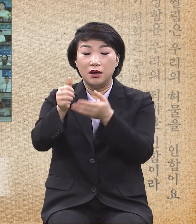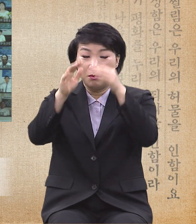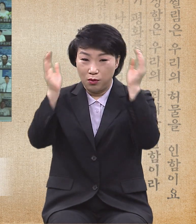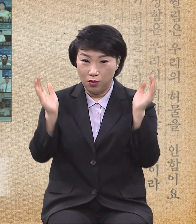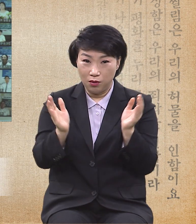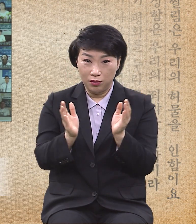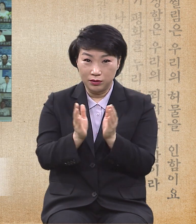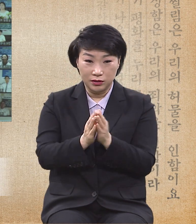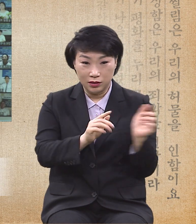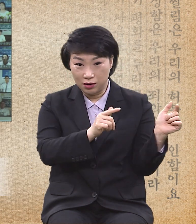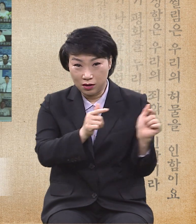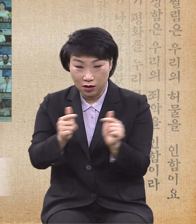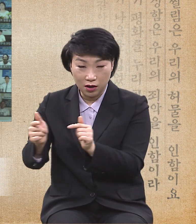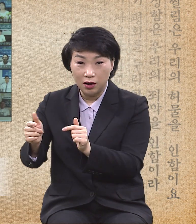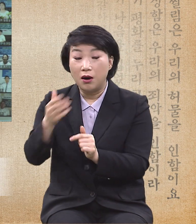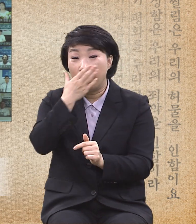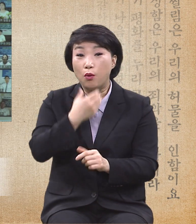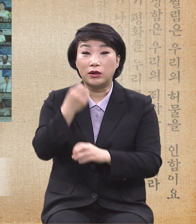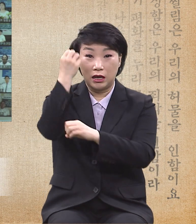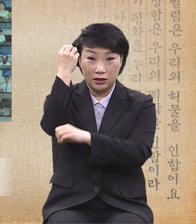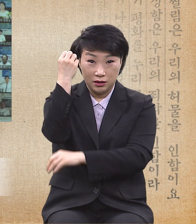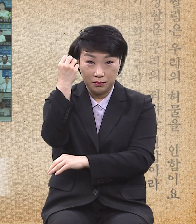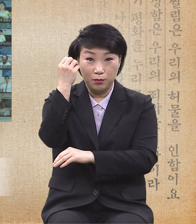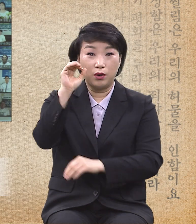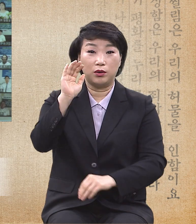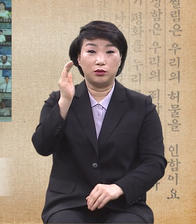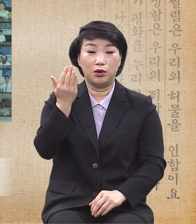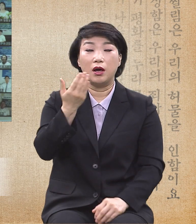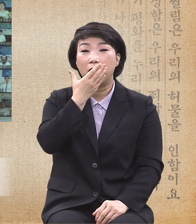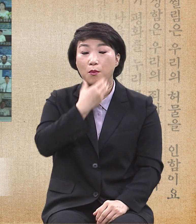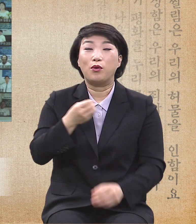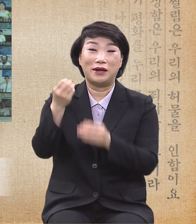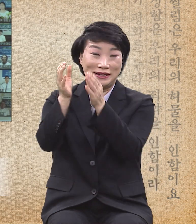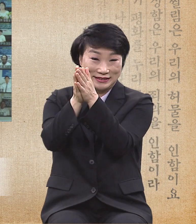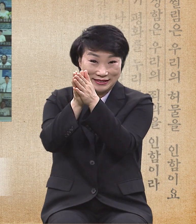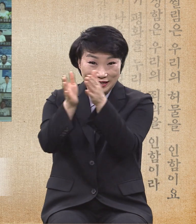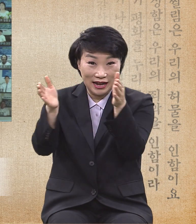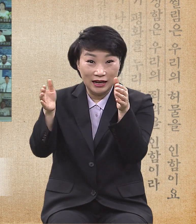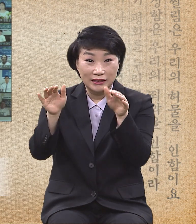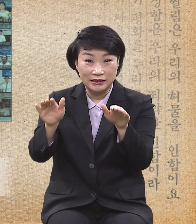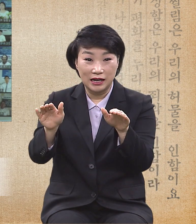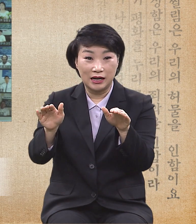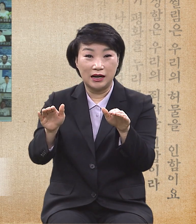모든 것들의 복의 근원이요, 복의 시작이요,